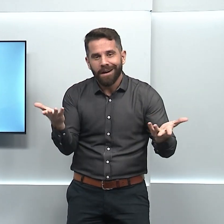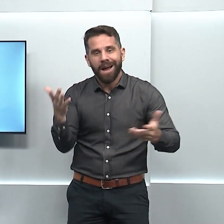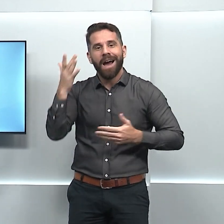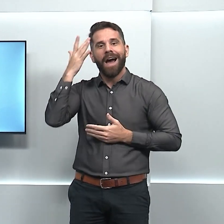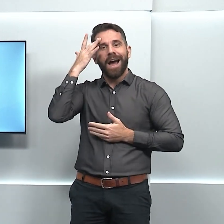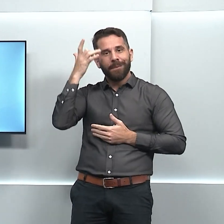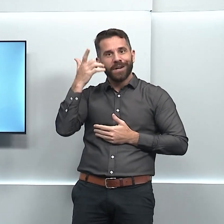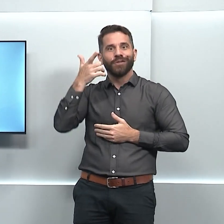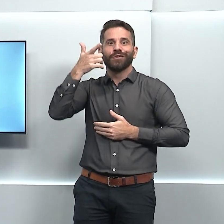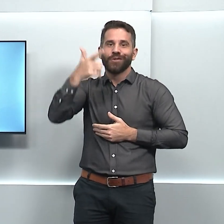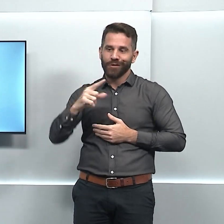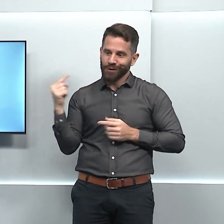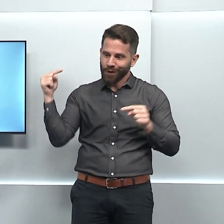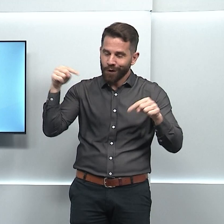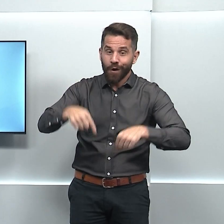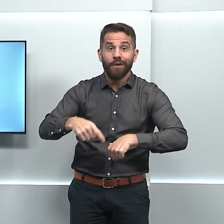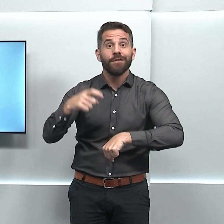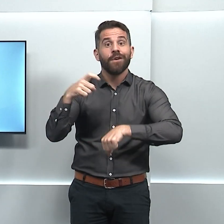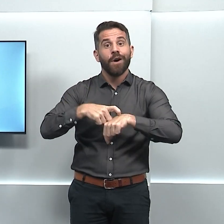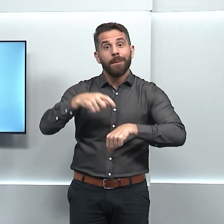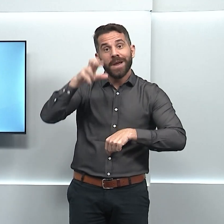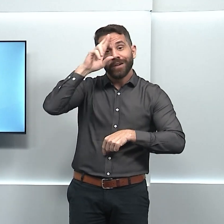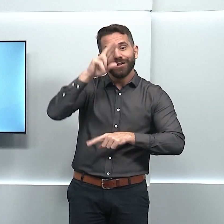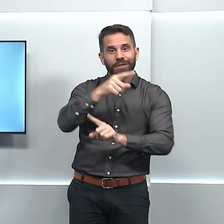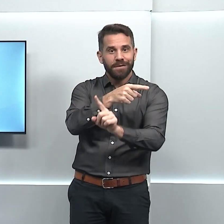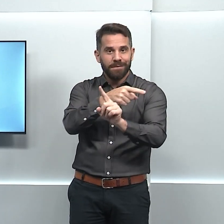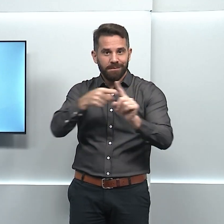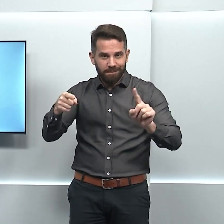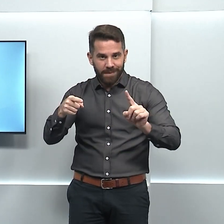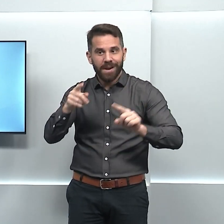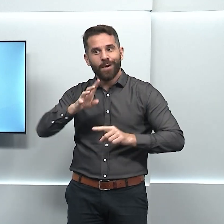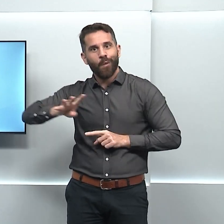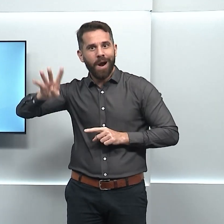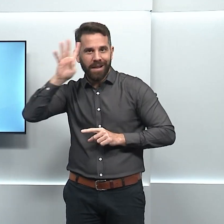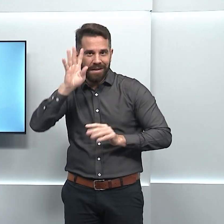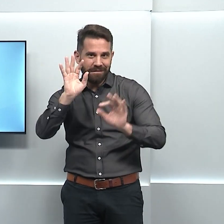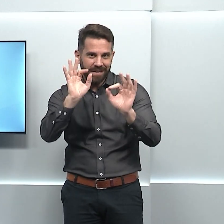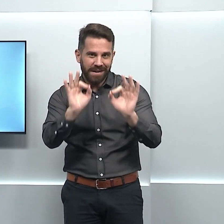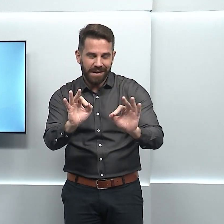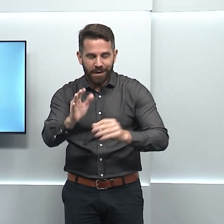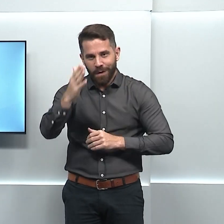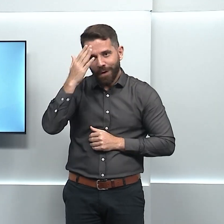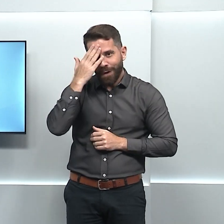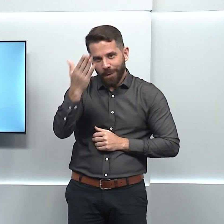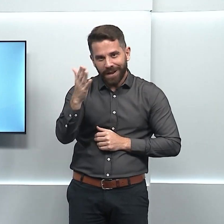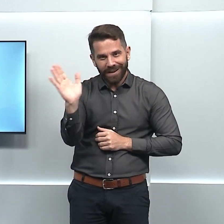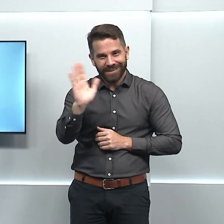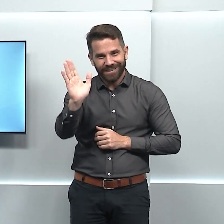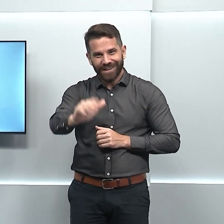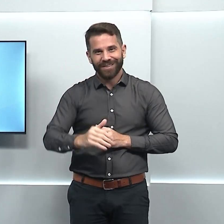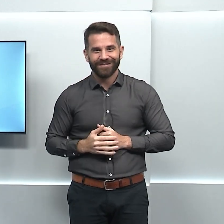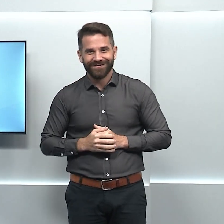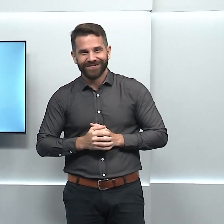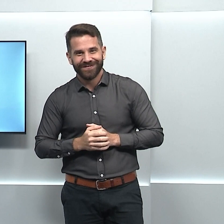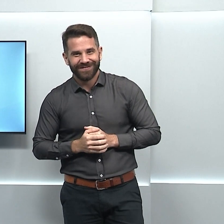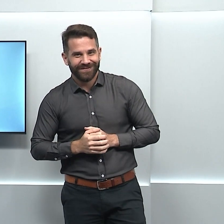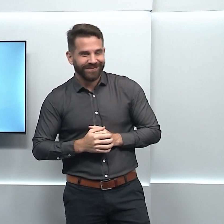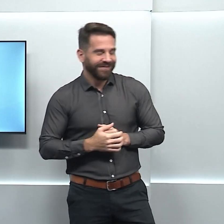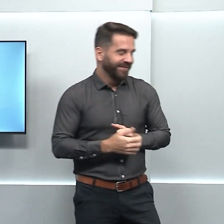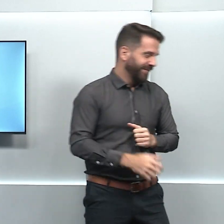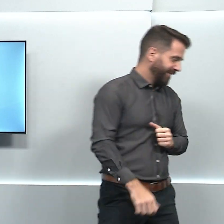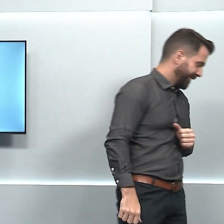novo no Batente, ao 12:30, na quarta-feira de cinzas. Muito obrigada, até mais. Tchau, tchau.